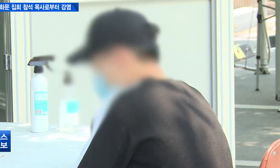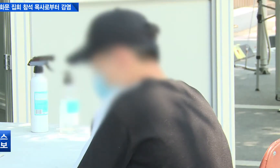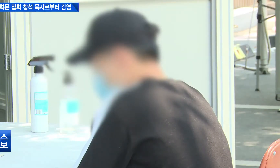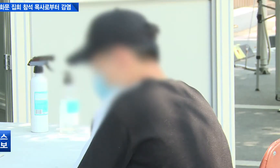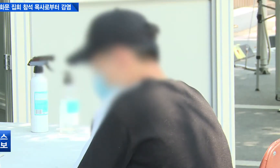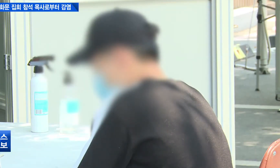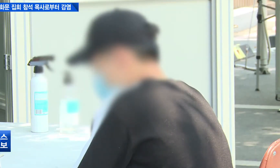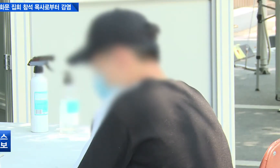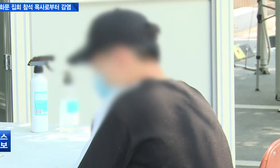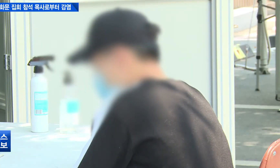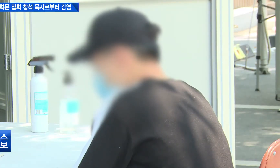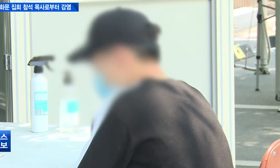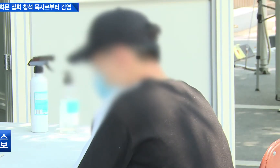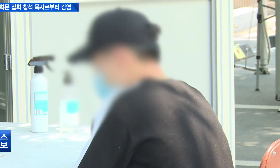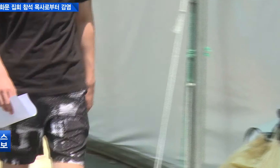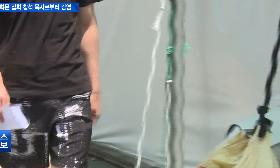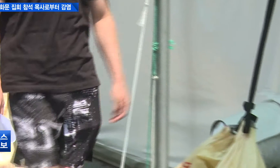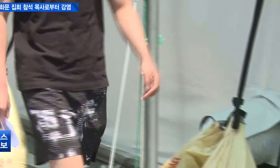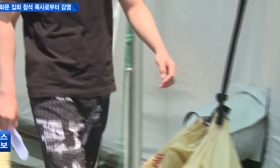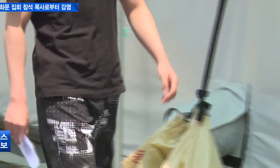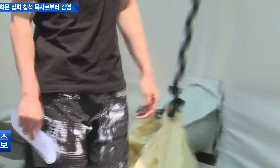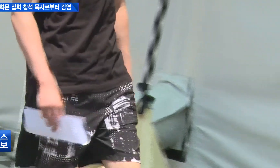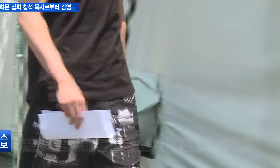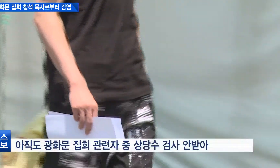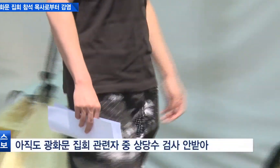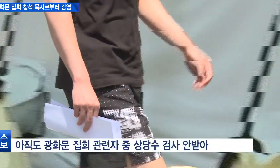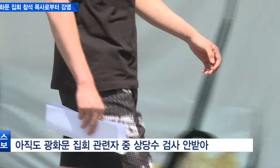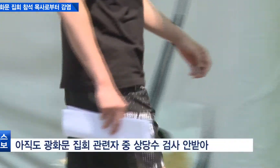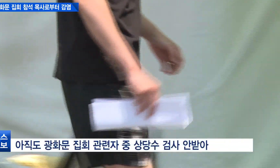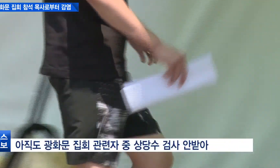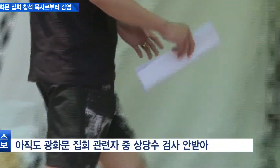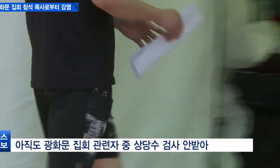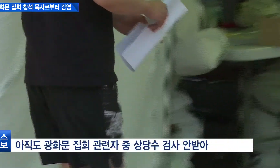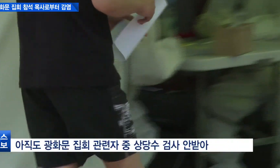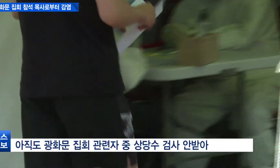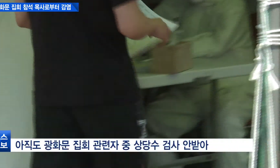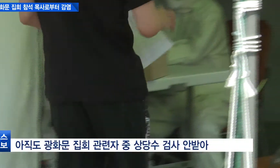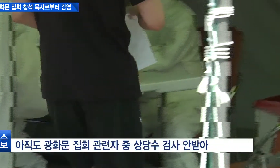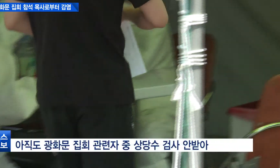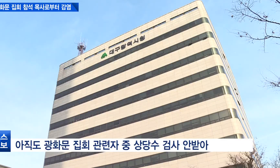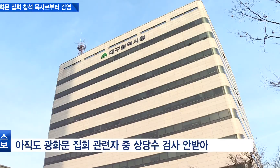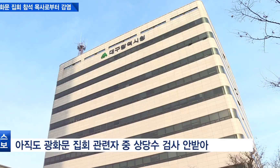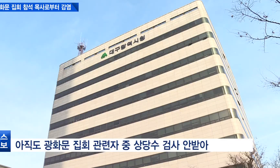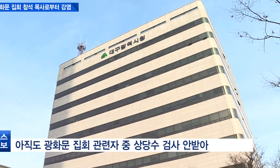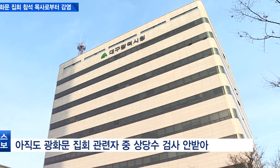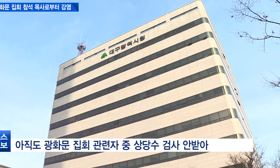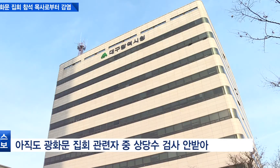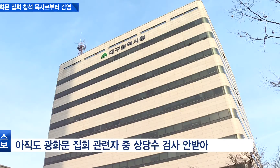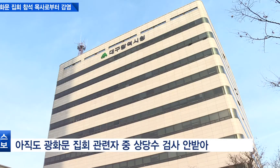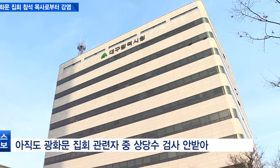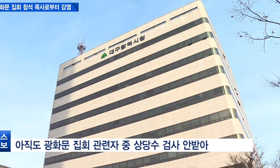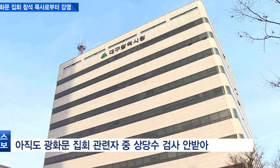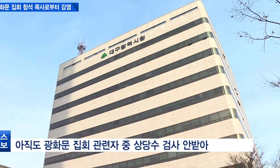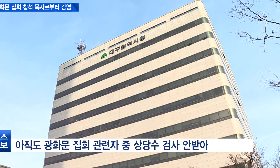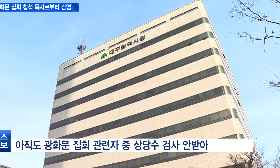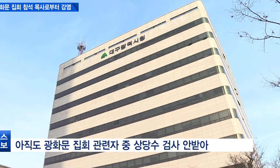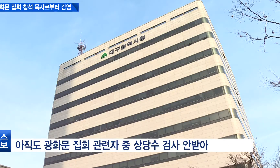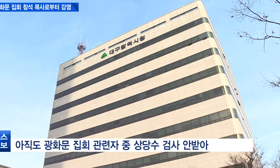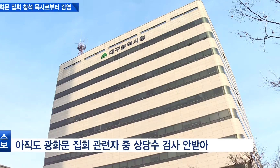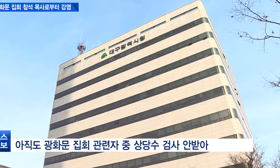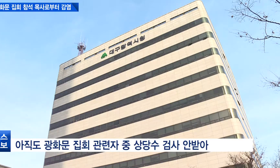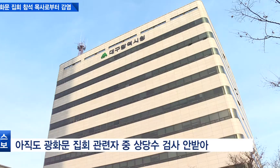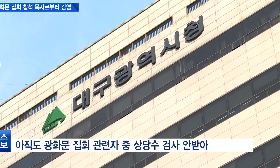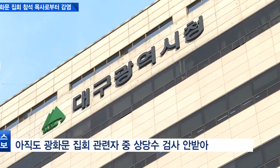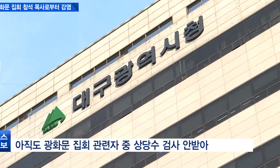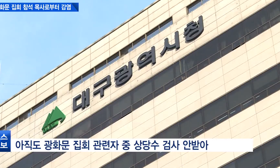있지만 광화문 집회 관련자 가운데 상당수가 아직도 검사를 받지 않고 있습니다. 대구시가 광화문 집회 인솟자를